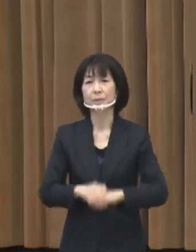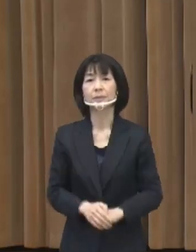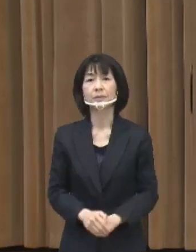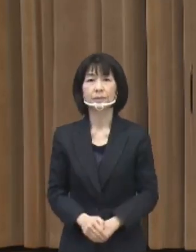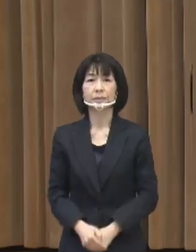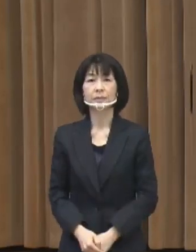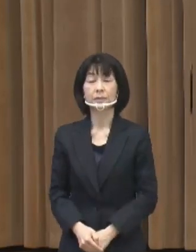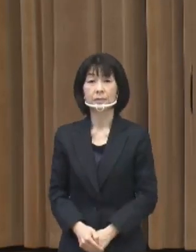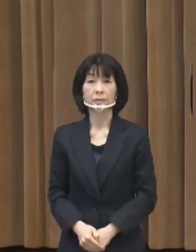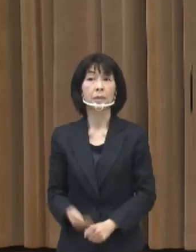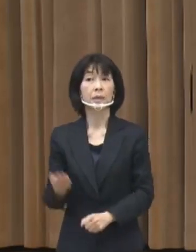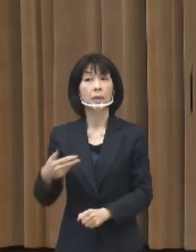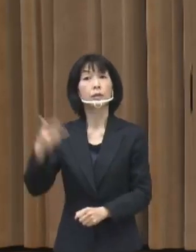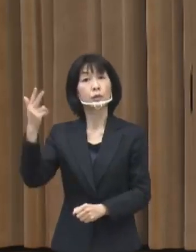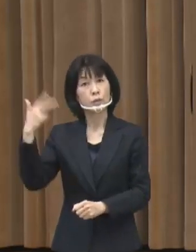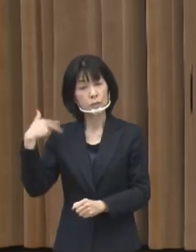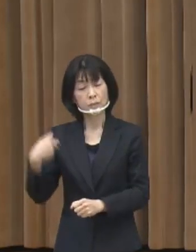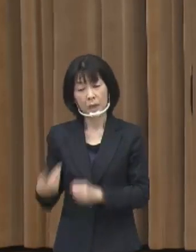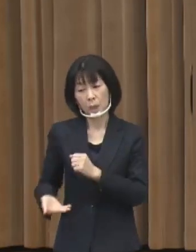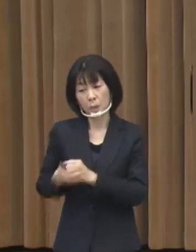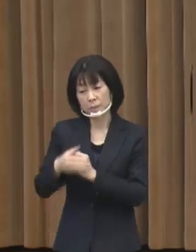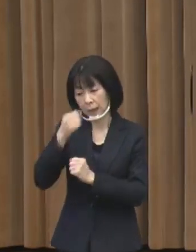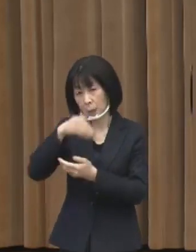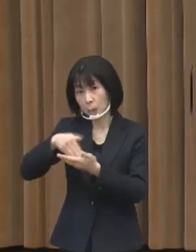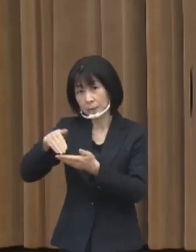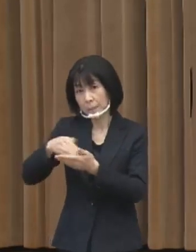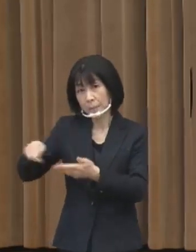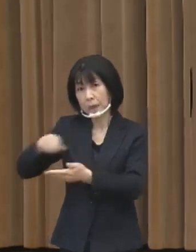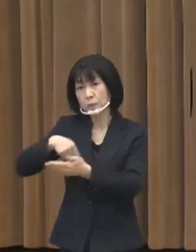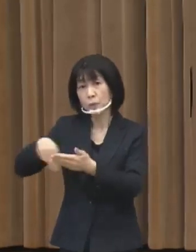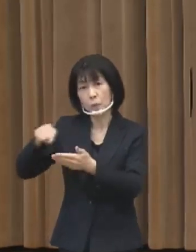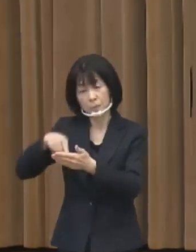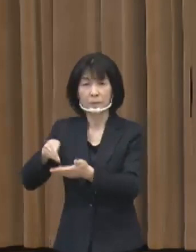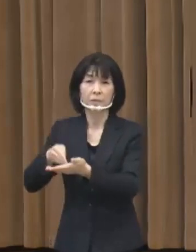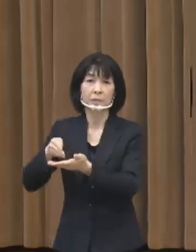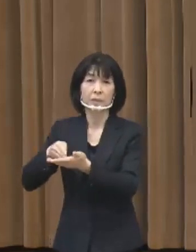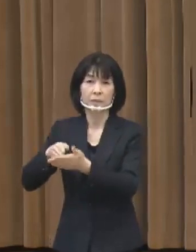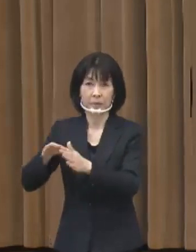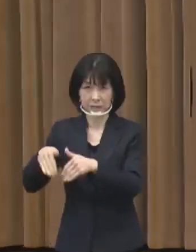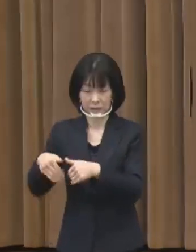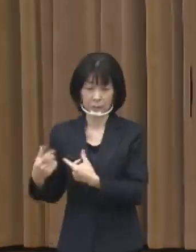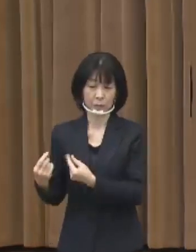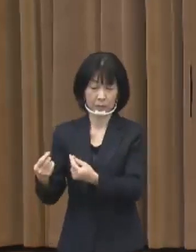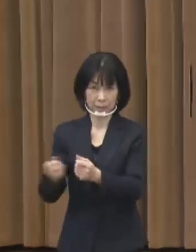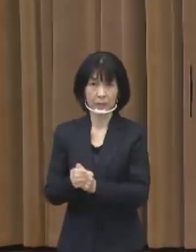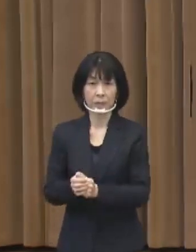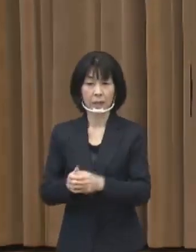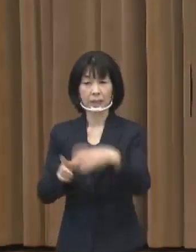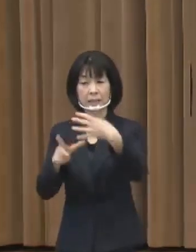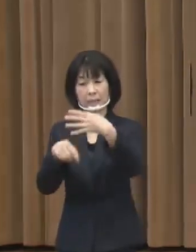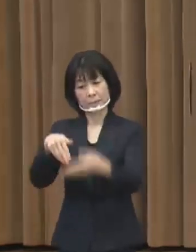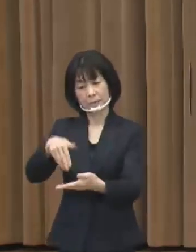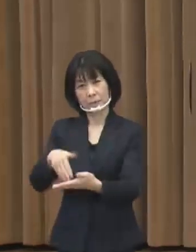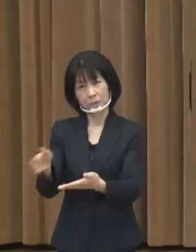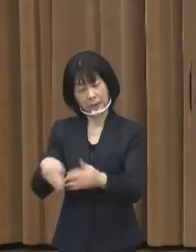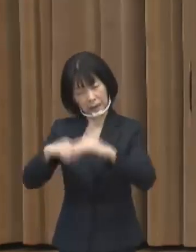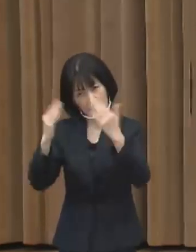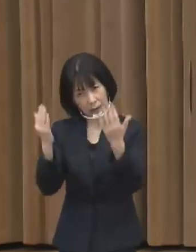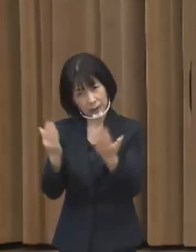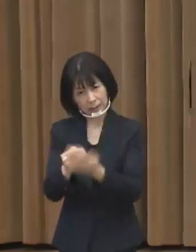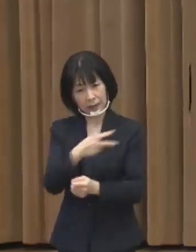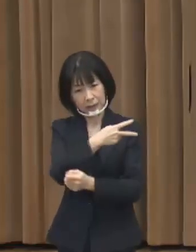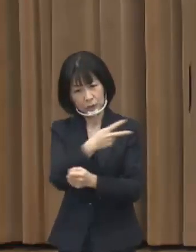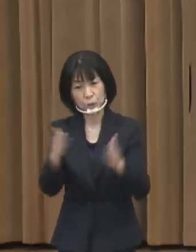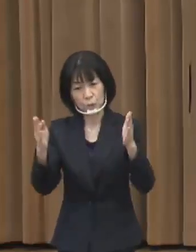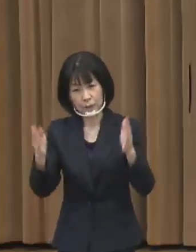ますが、すでに先週補正予算の内容としてご説明させていただいたとおり、4月下旬からおおむね2